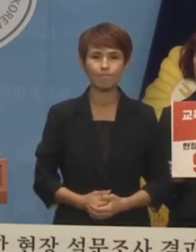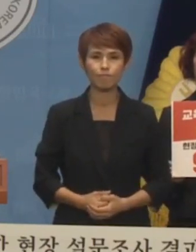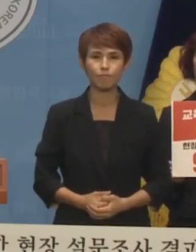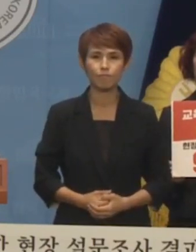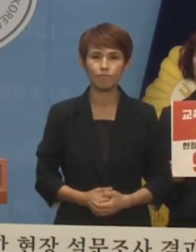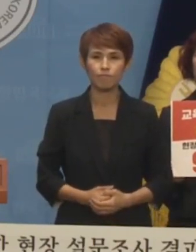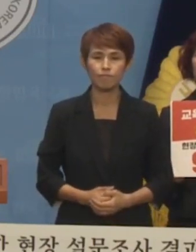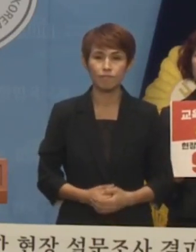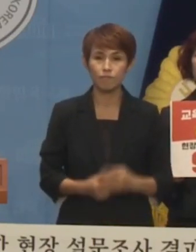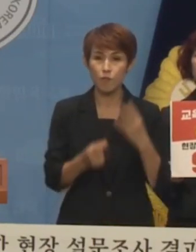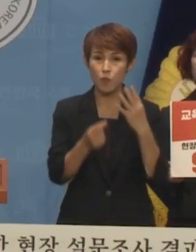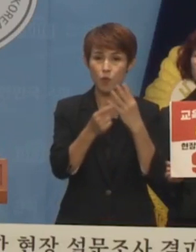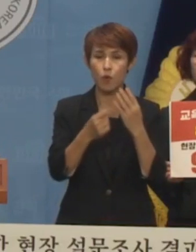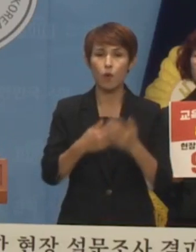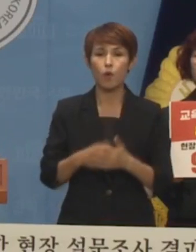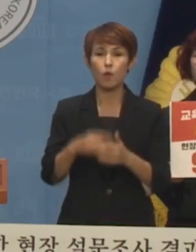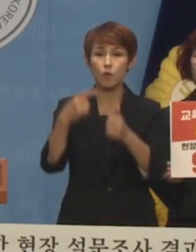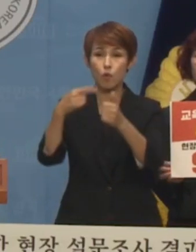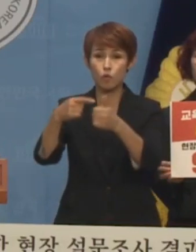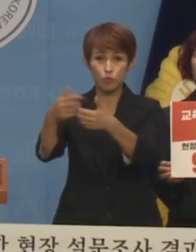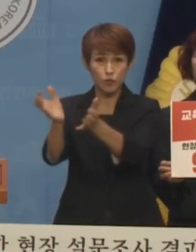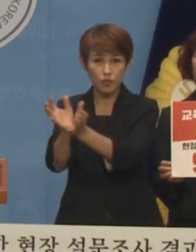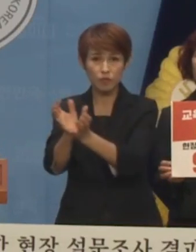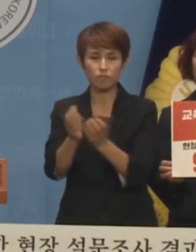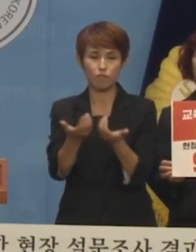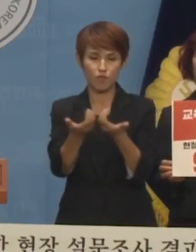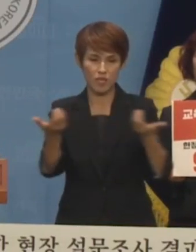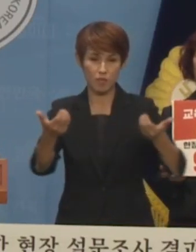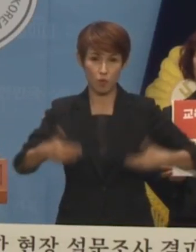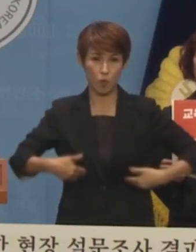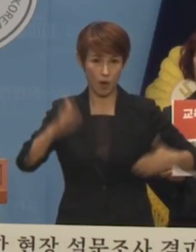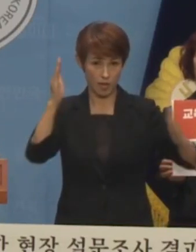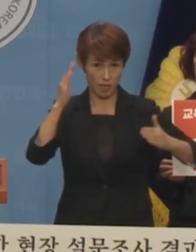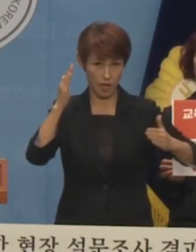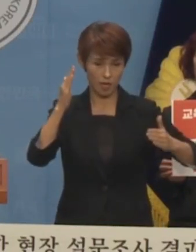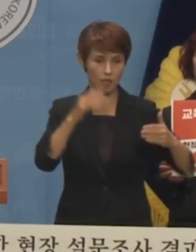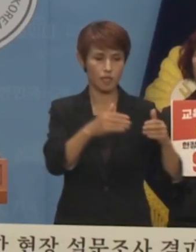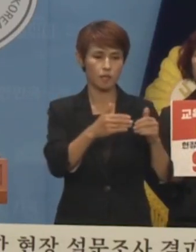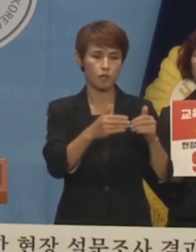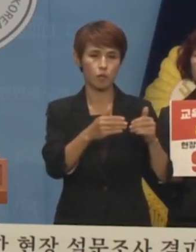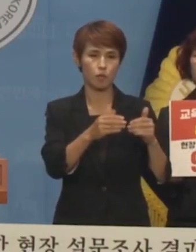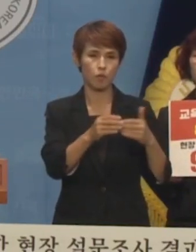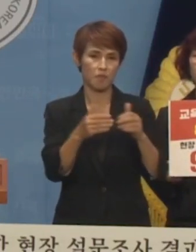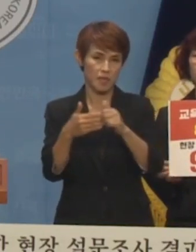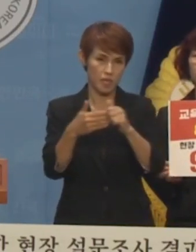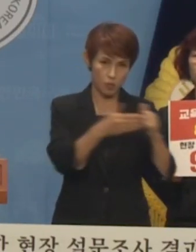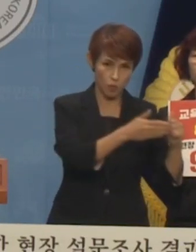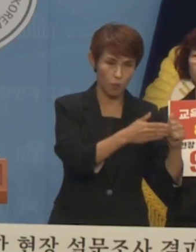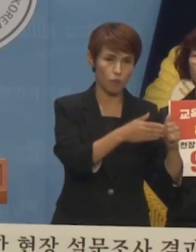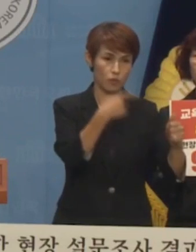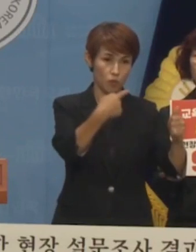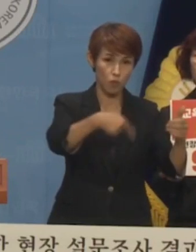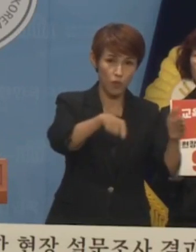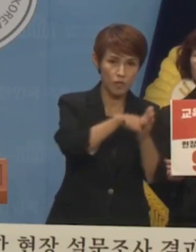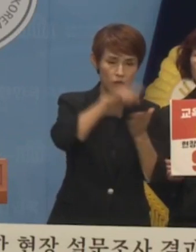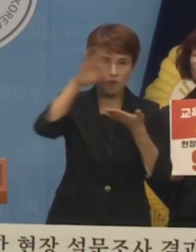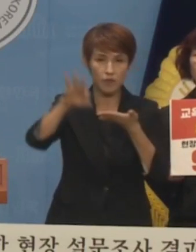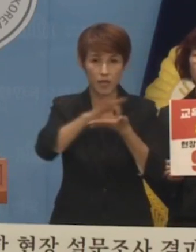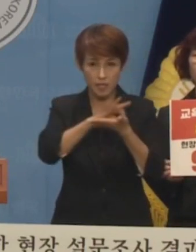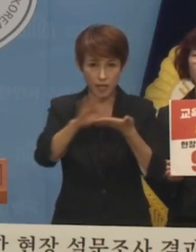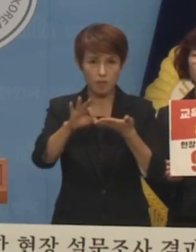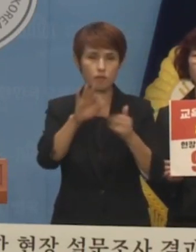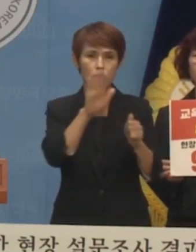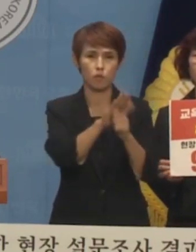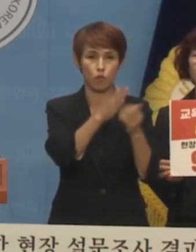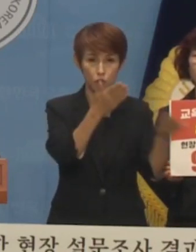넷째, 교육당국은 분리대상 학생들에 대한 인솔과 지도를 위한 인력과 예산 지원, 전문적인